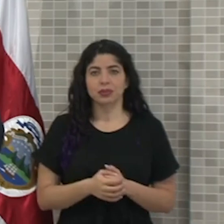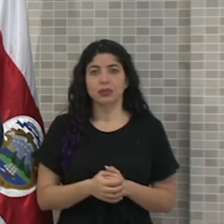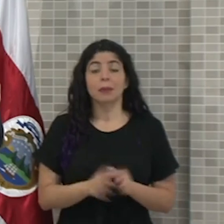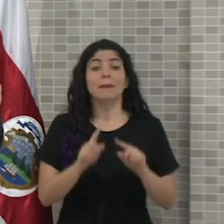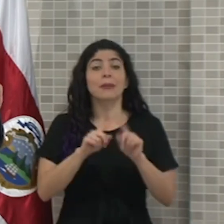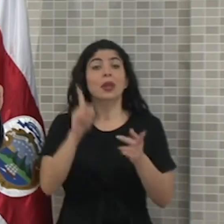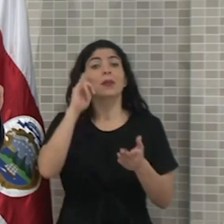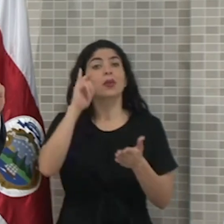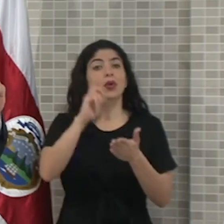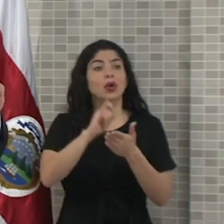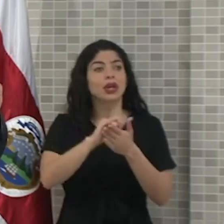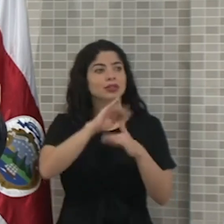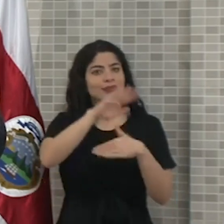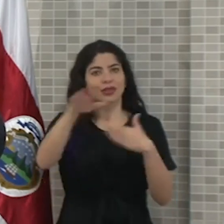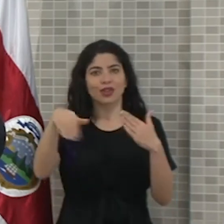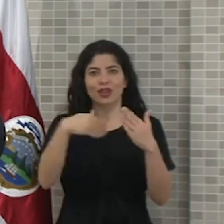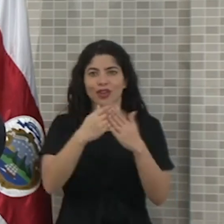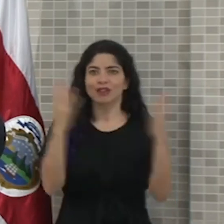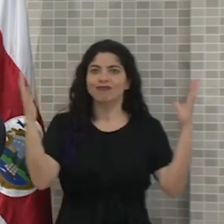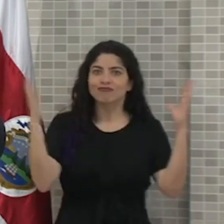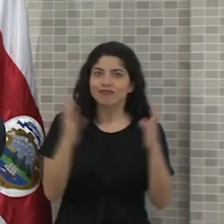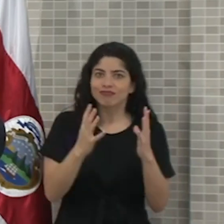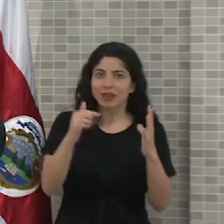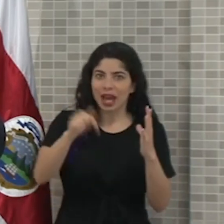Pero por eso estamos aquí.